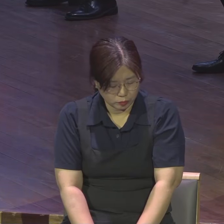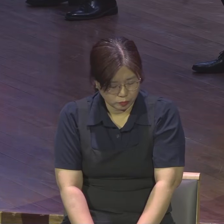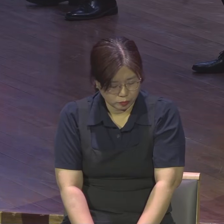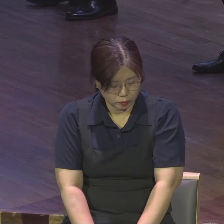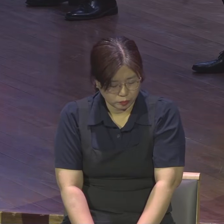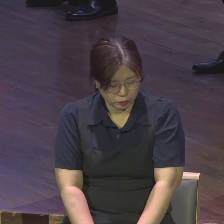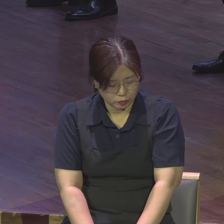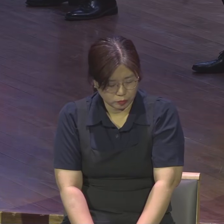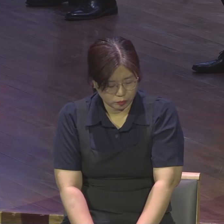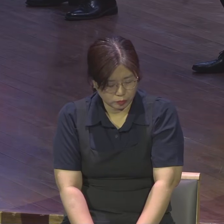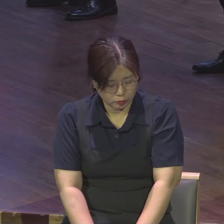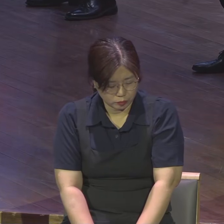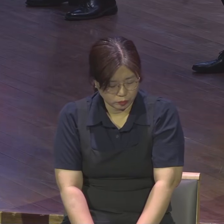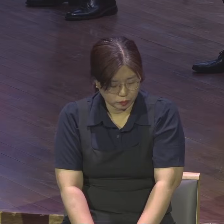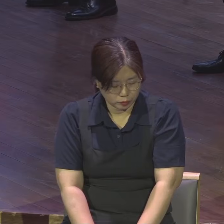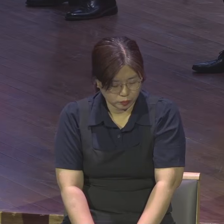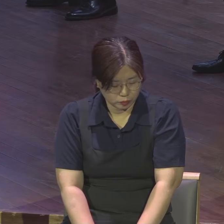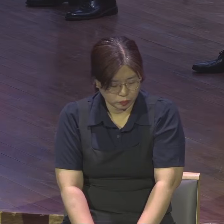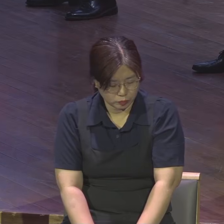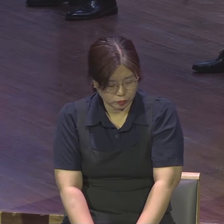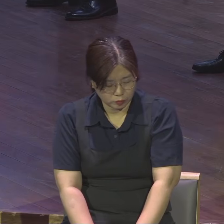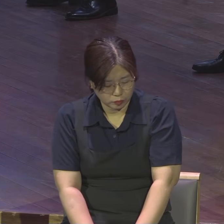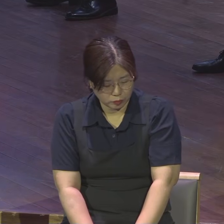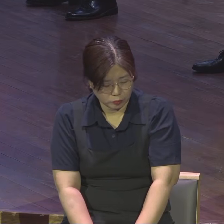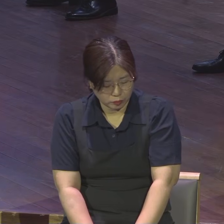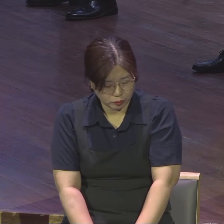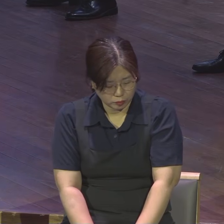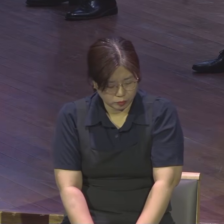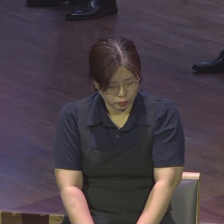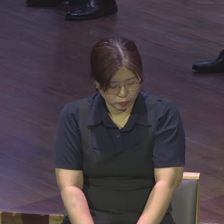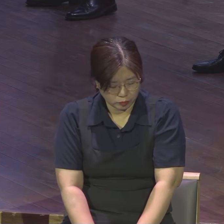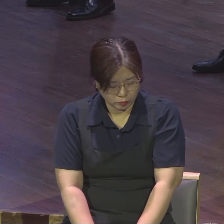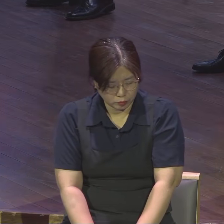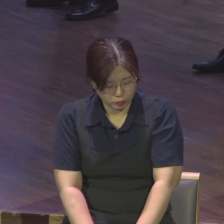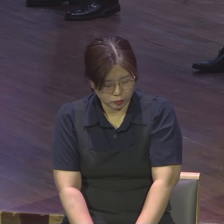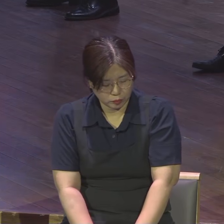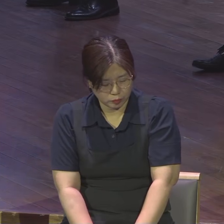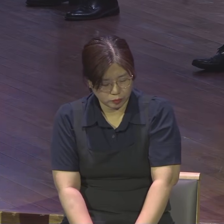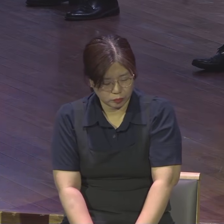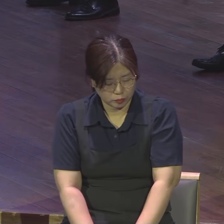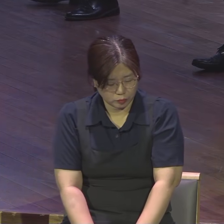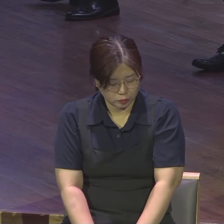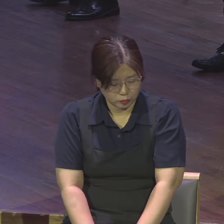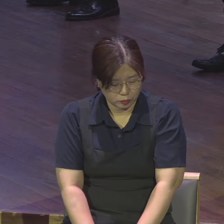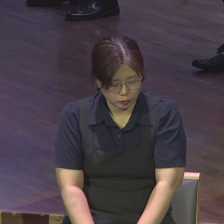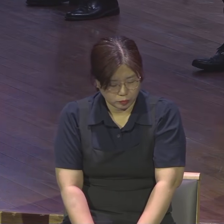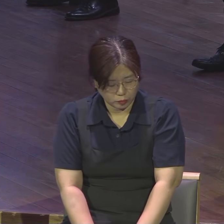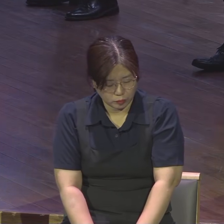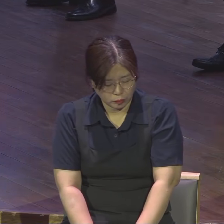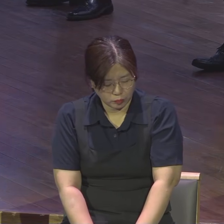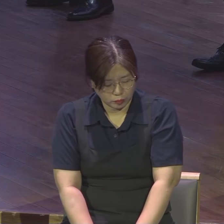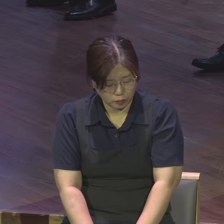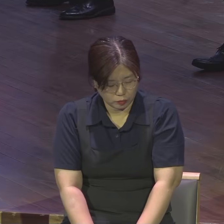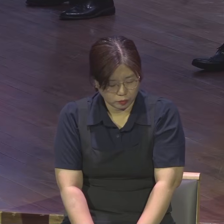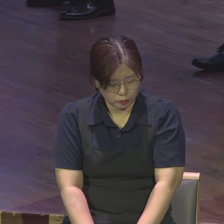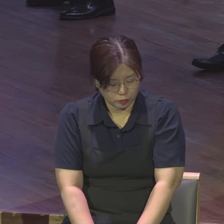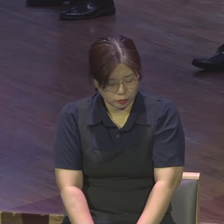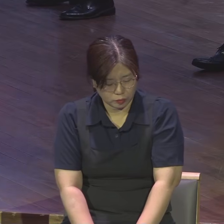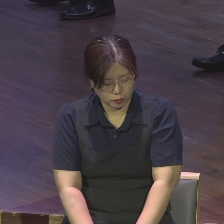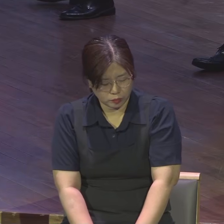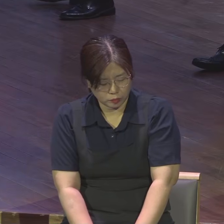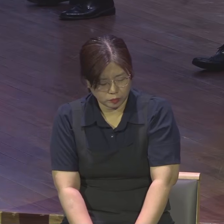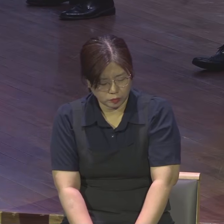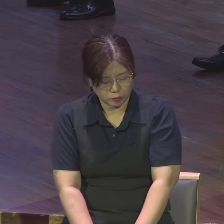주시옵소서. 와서 도전하는 새로운 시작에 이정편한 죄로 진행되는 이 시간에 하나님께서 그리스도의 빛이 캐나다